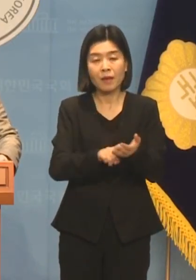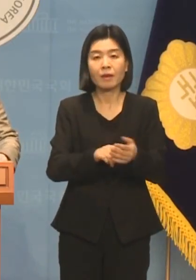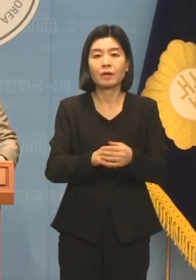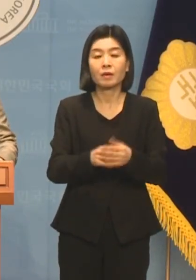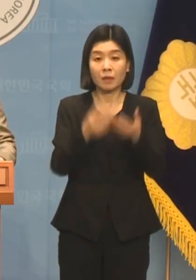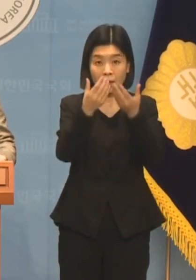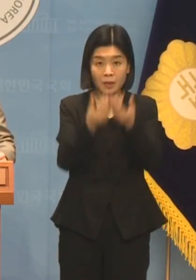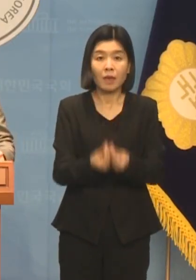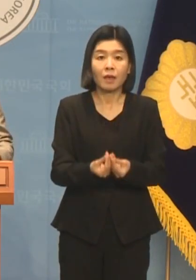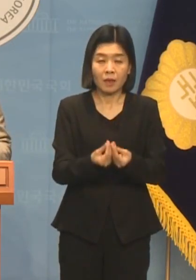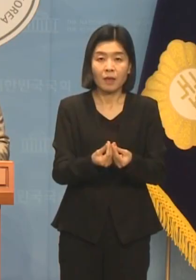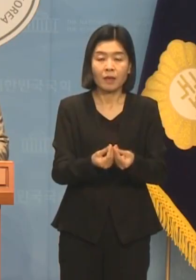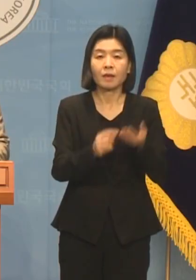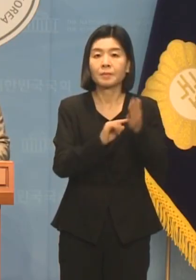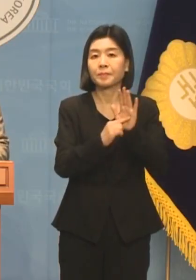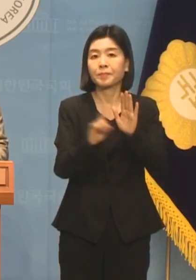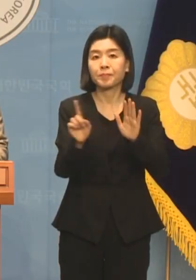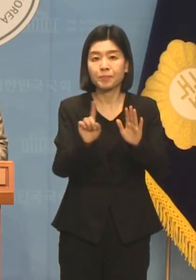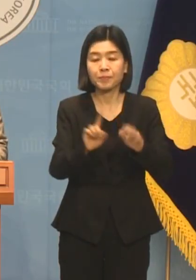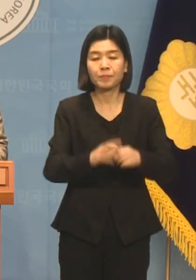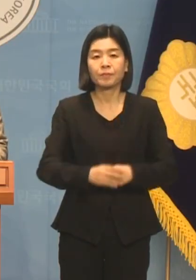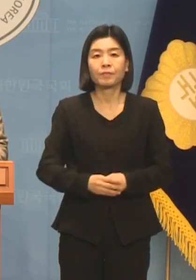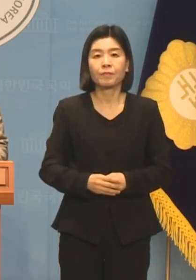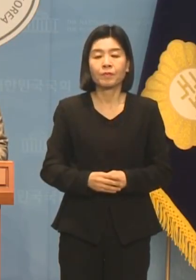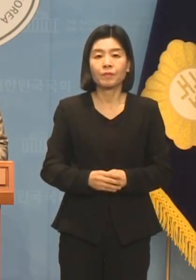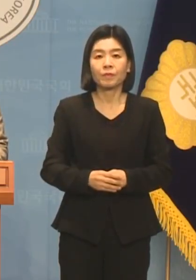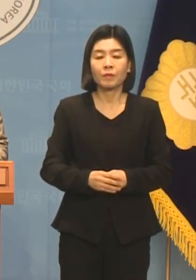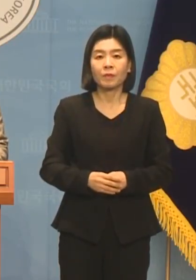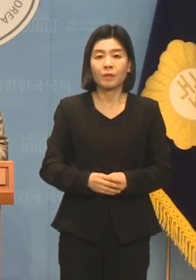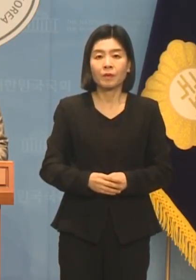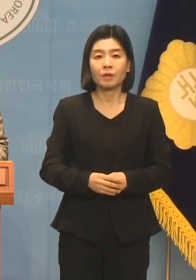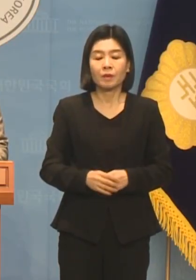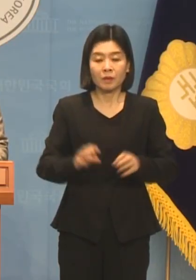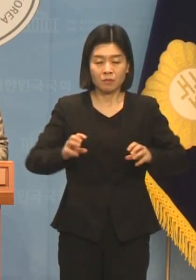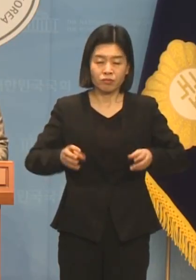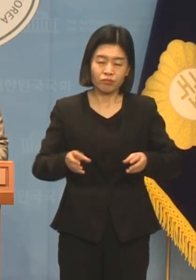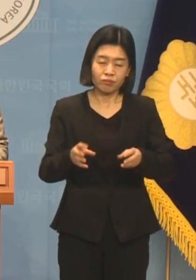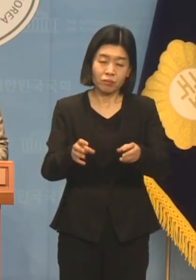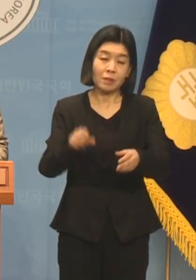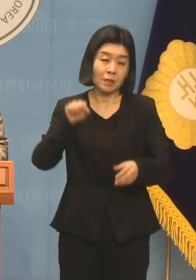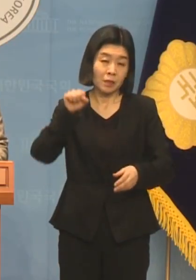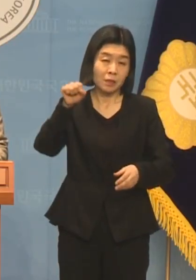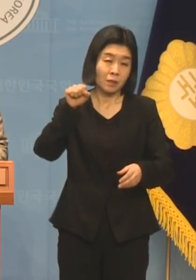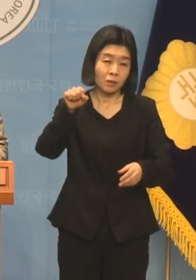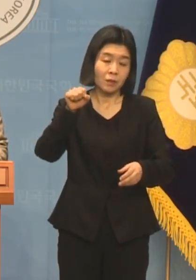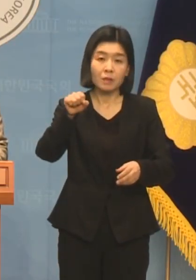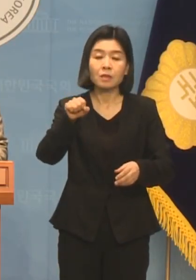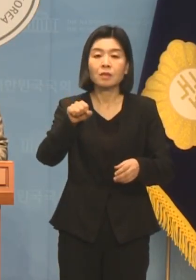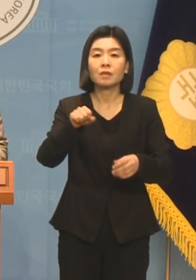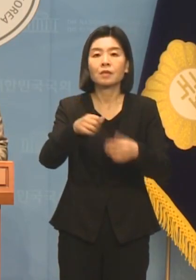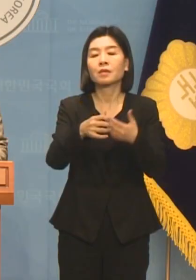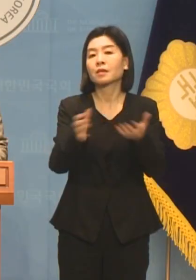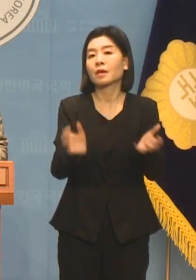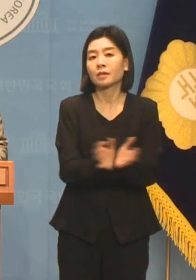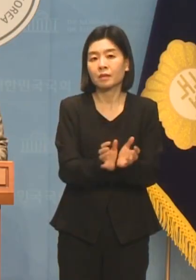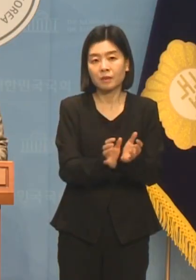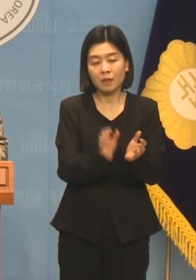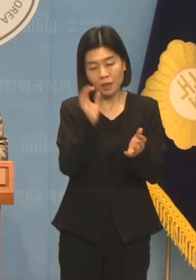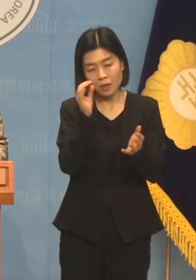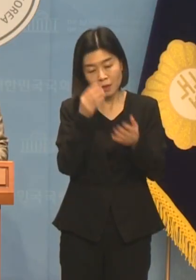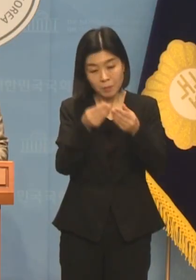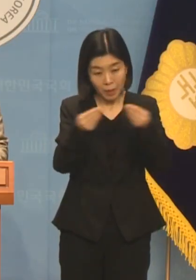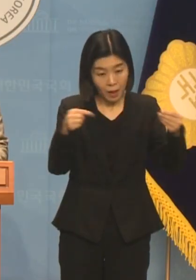대표적 사례를 살펴보겠습니다. 먼저 트랙터 시위 참여 농민단체들의 실체를